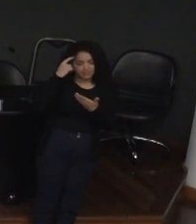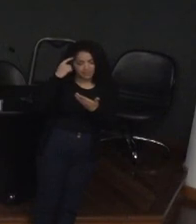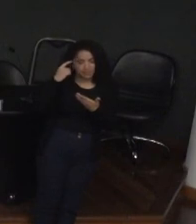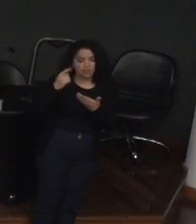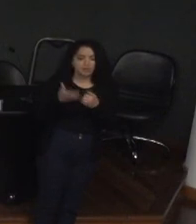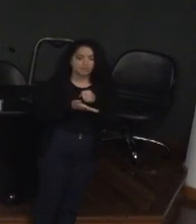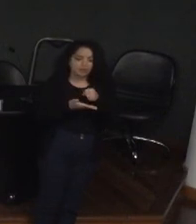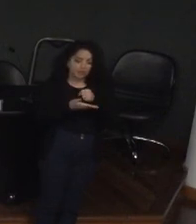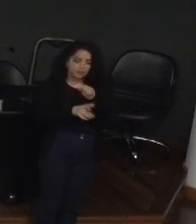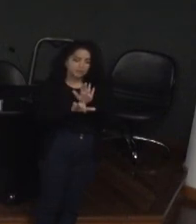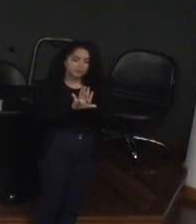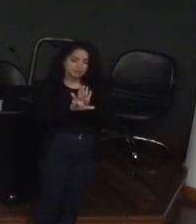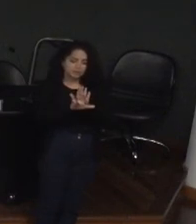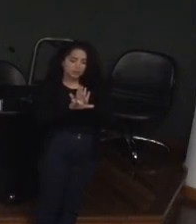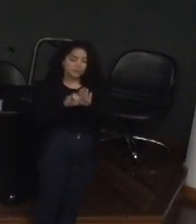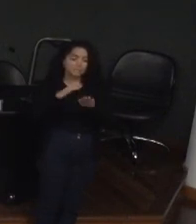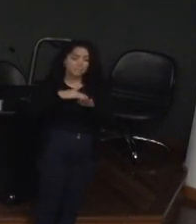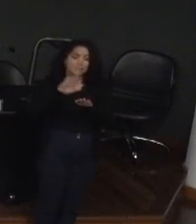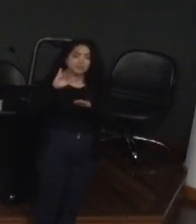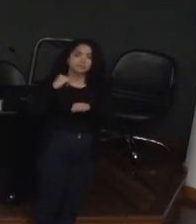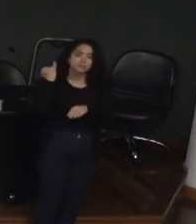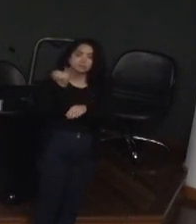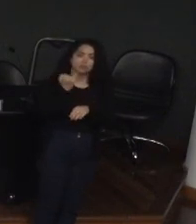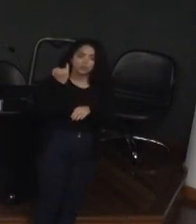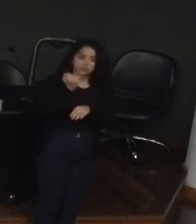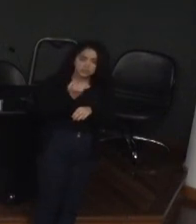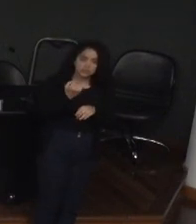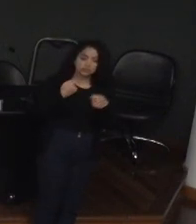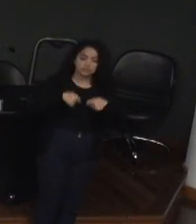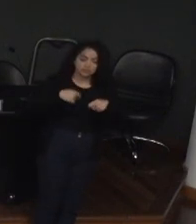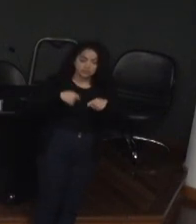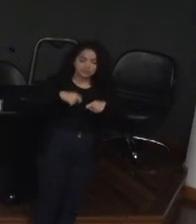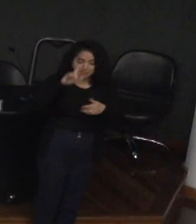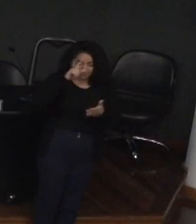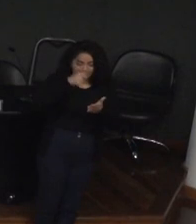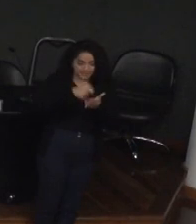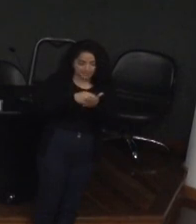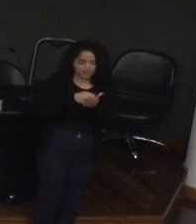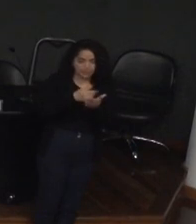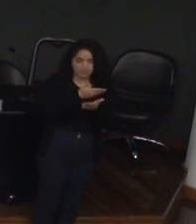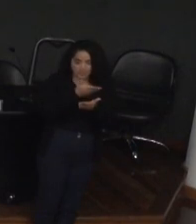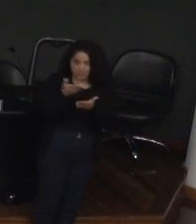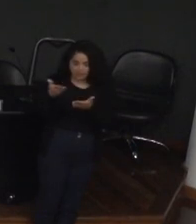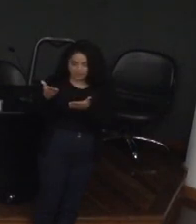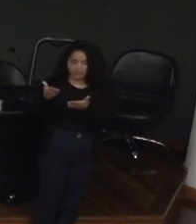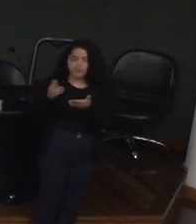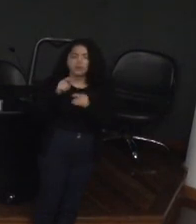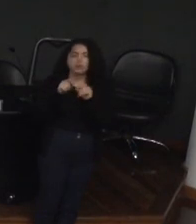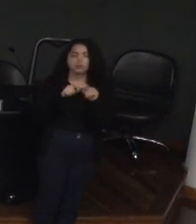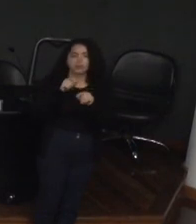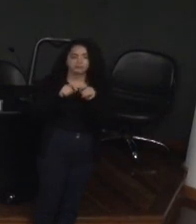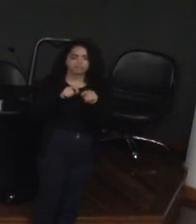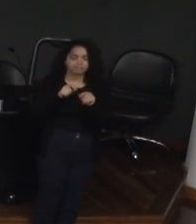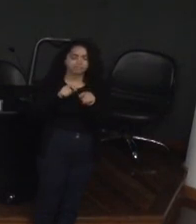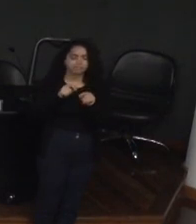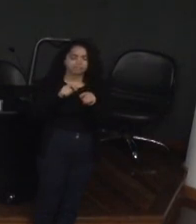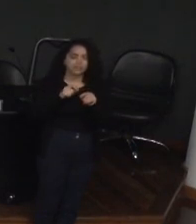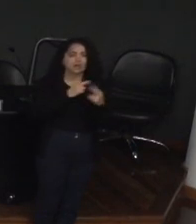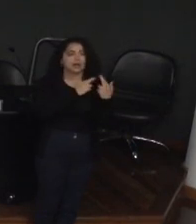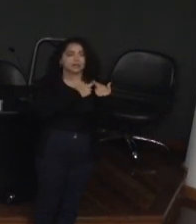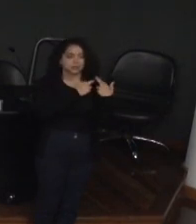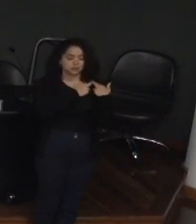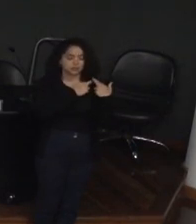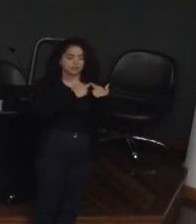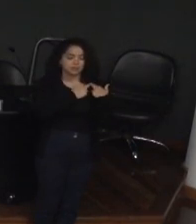a base legal. Agora, o mais importante que vocês têm que sentar e definir aí no comitê de privacidade e tal é essa questão da